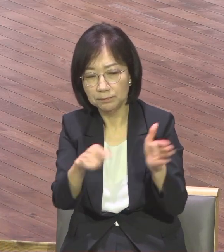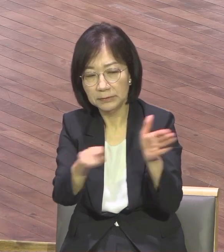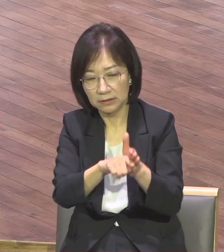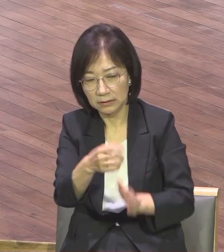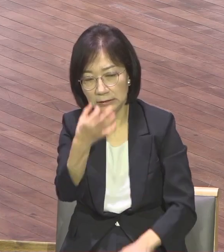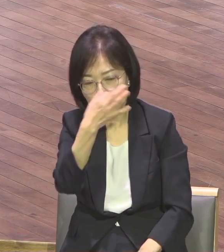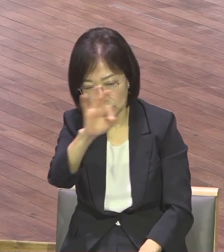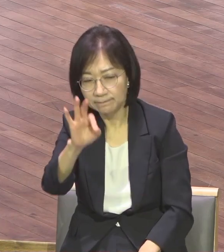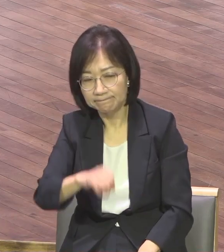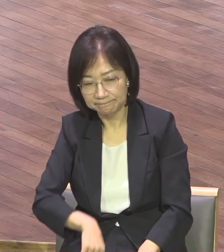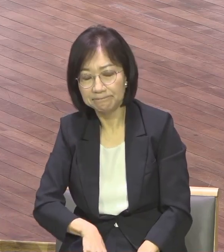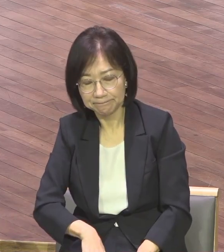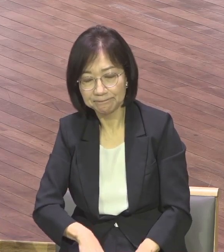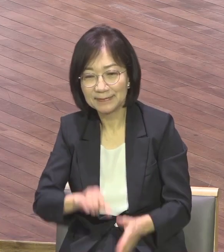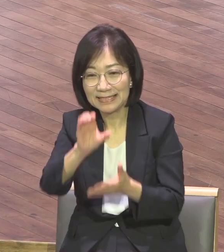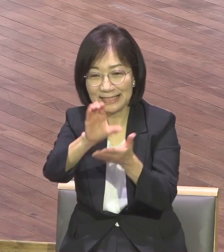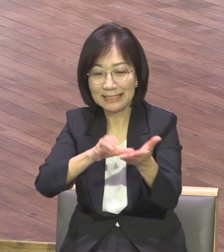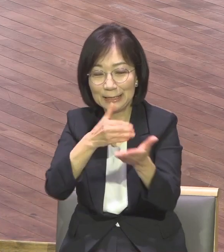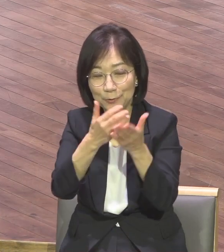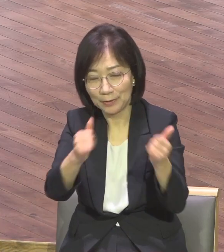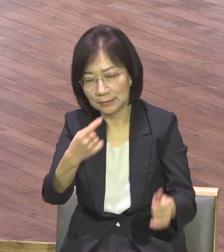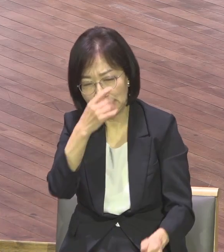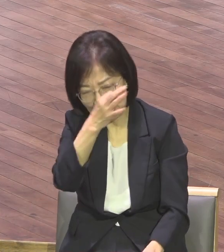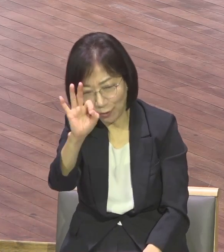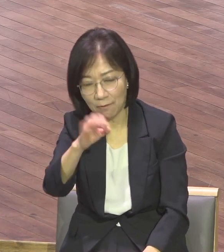사람들은 저렇게 되는 거구나. 멋있다.